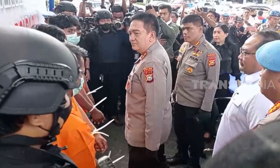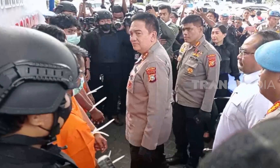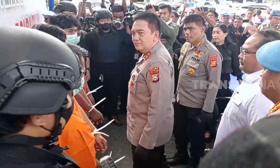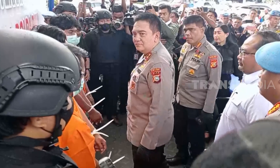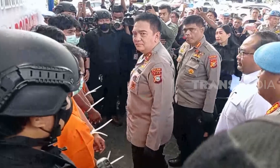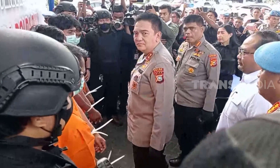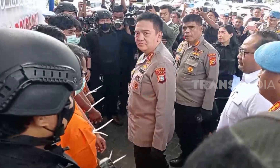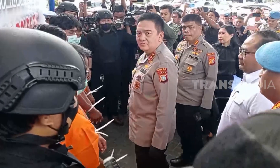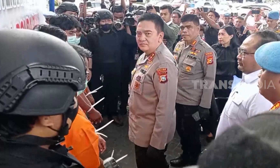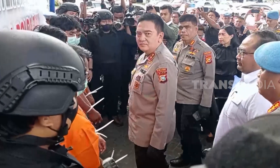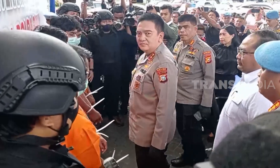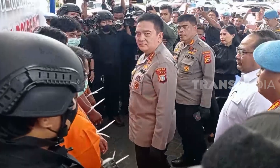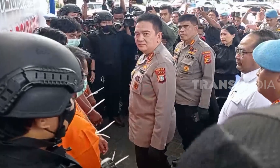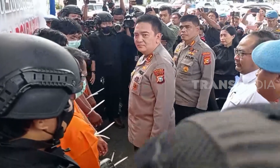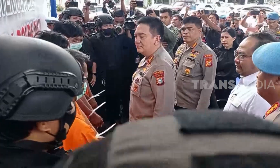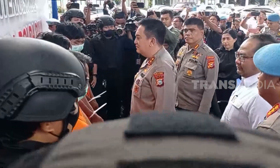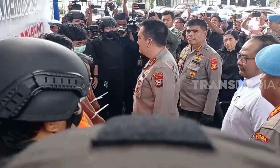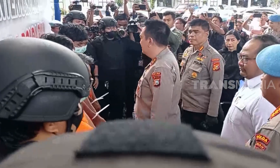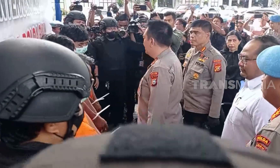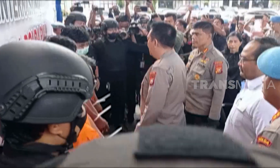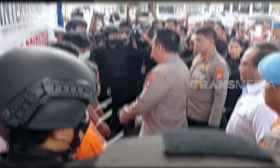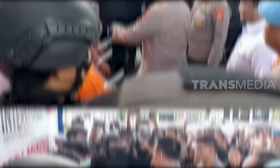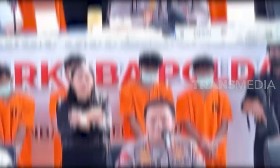rekening tersangka SU.